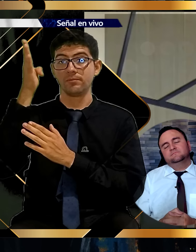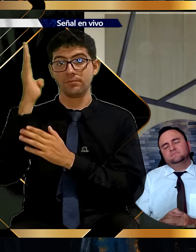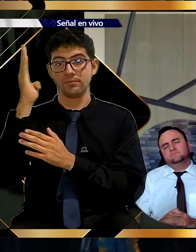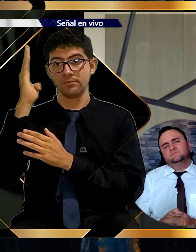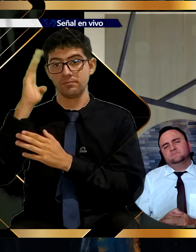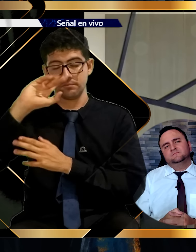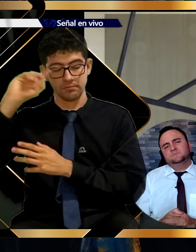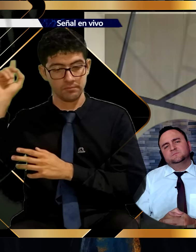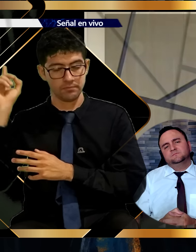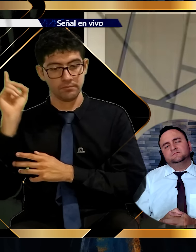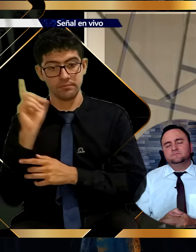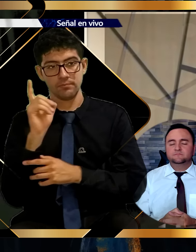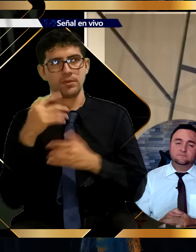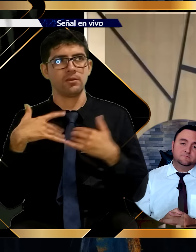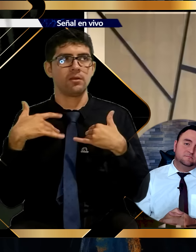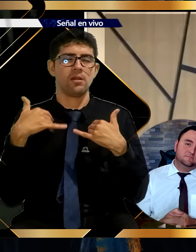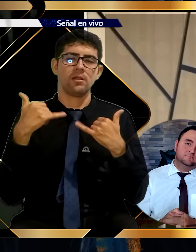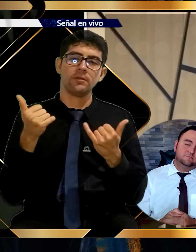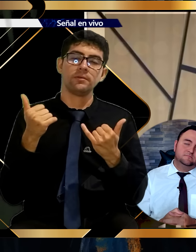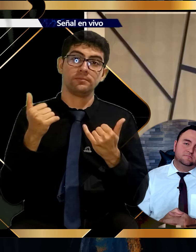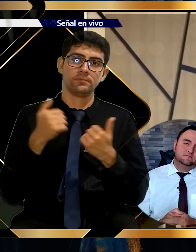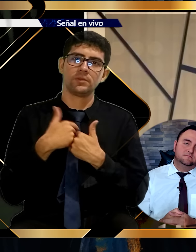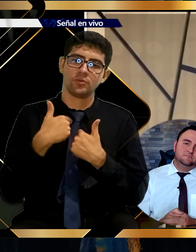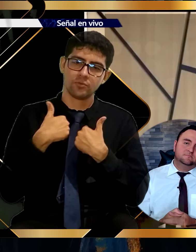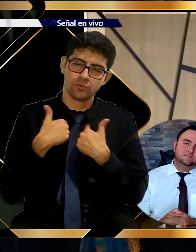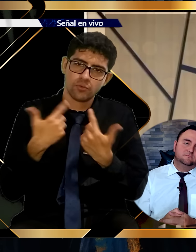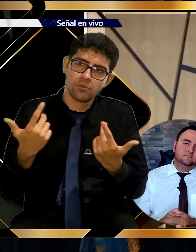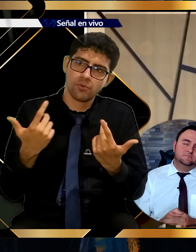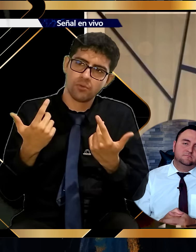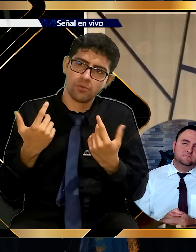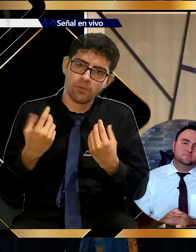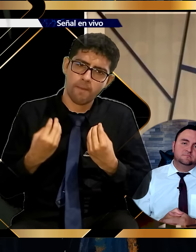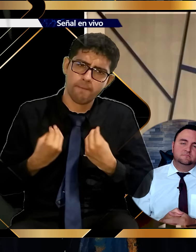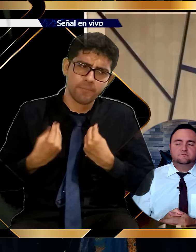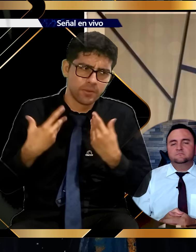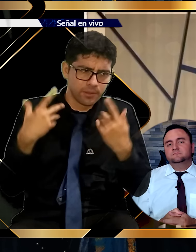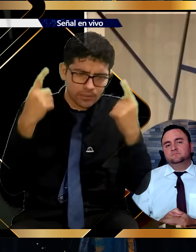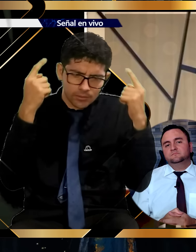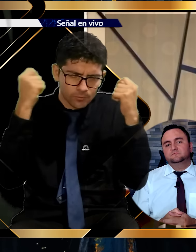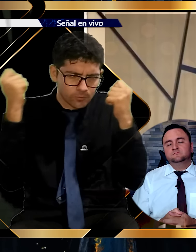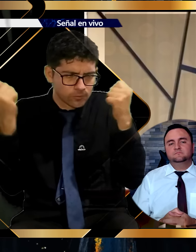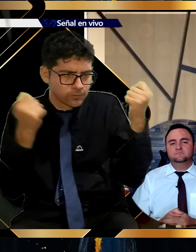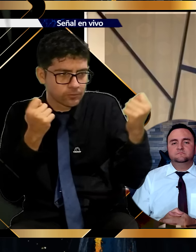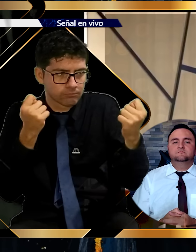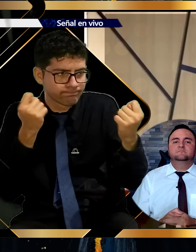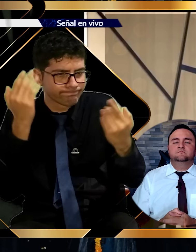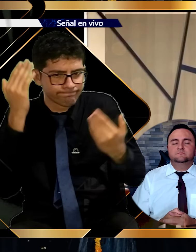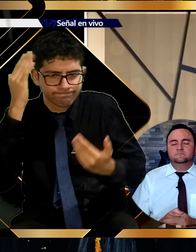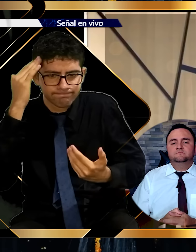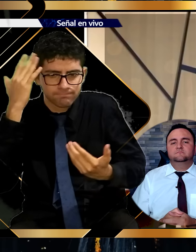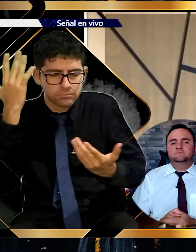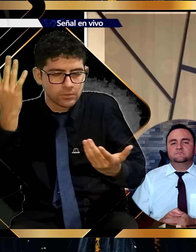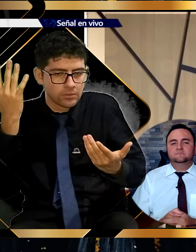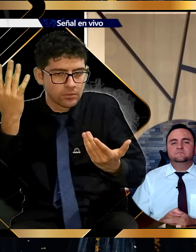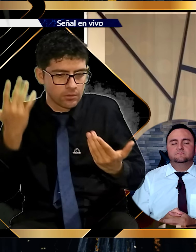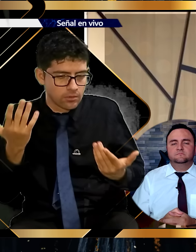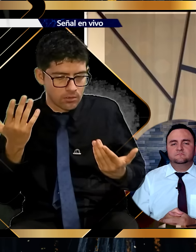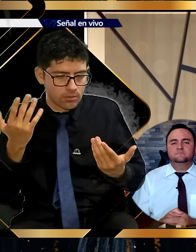himno que cantábamos hace años, decía, debo yo vivir en grande incertidumbre sin saber si un heredero real yo